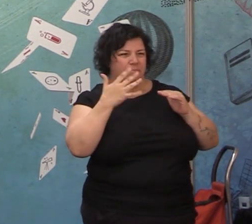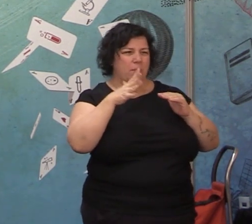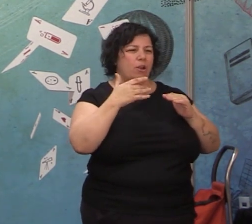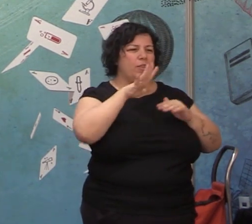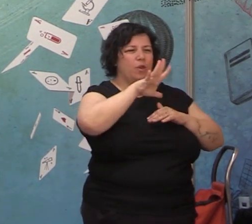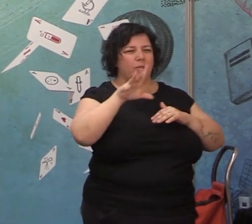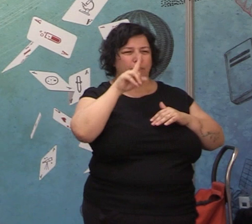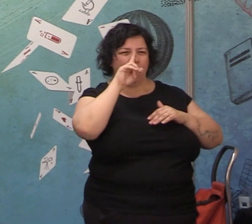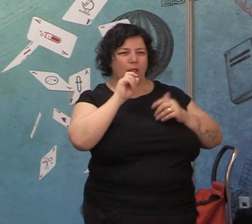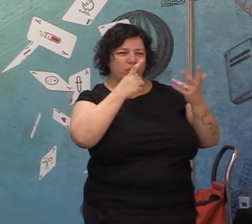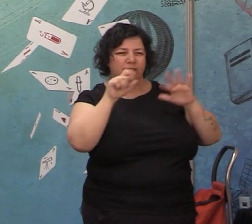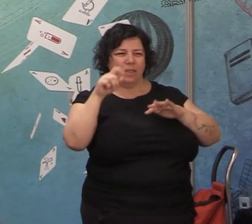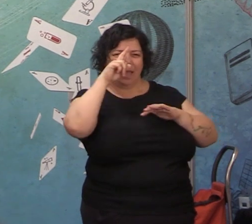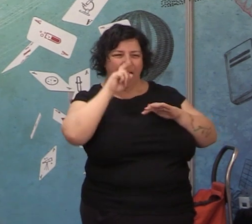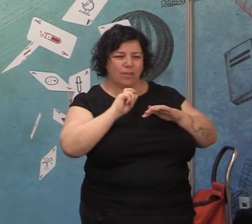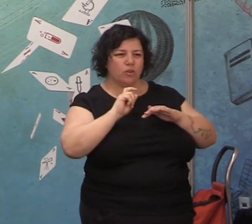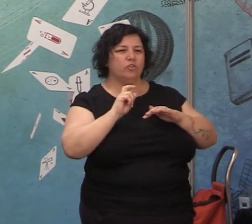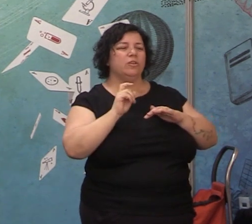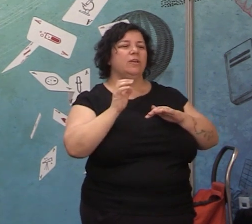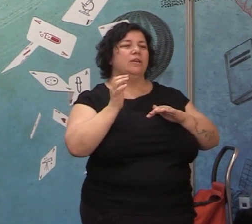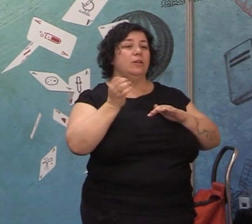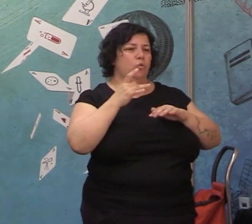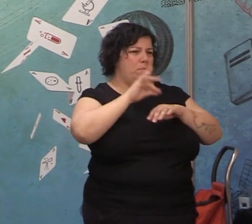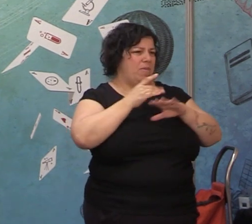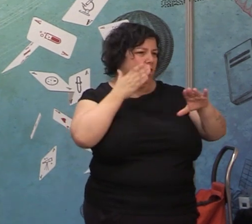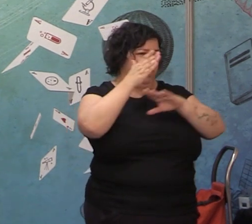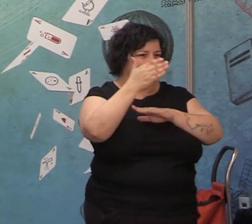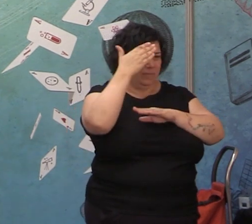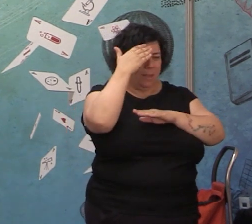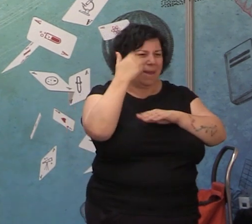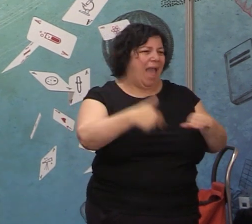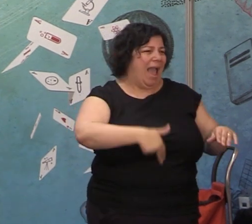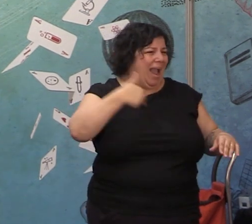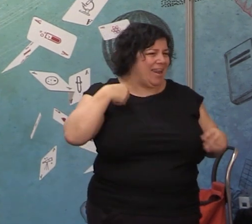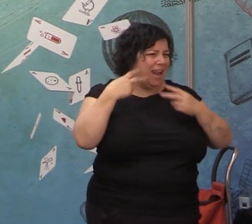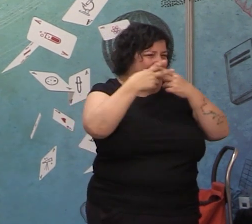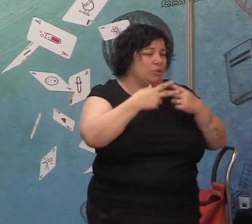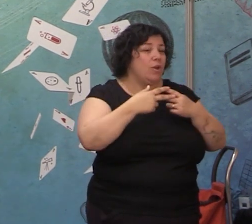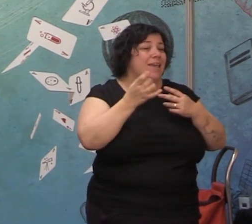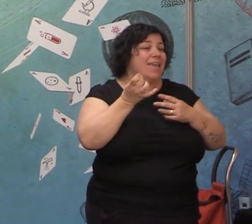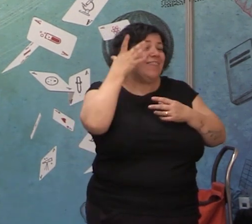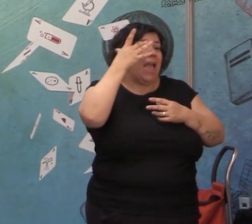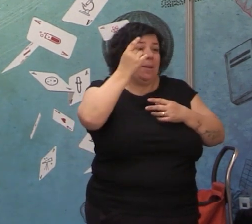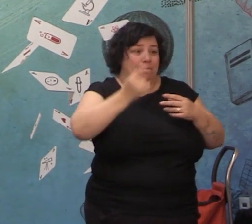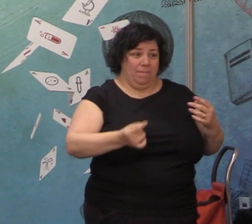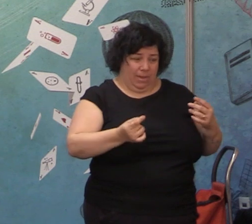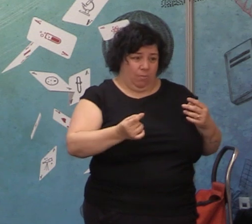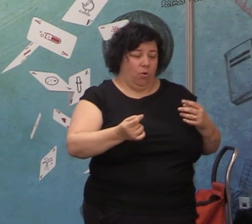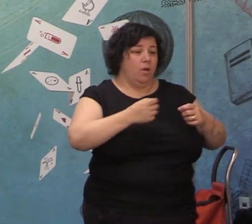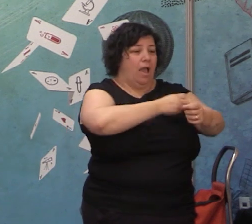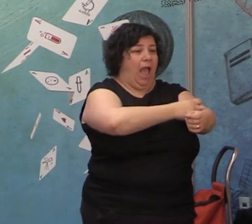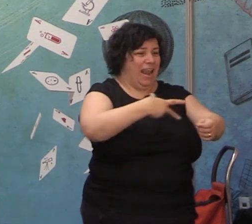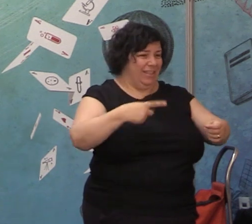los 55 o 60 años, cada vez que va al médico de cabecera a un chequeo, pues lo ideal sería, por lo menos, mínimo, una